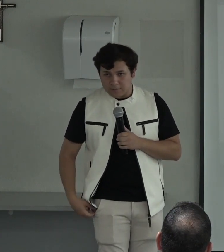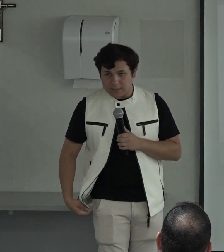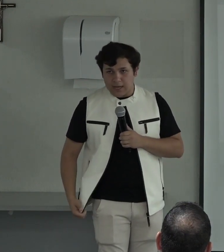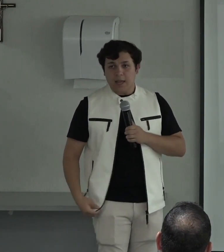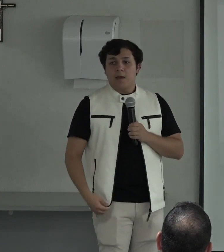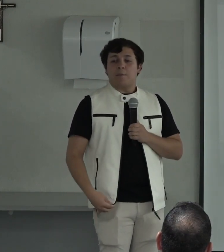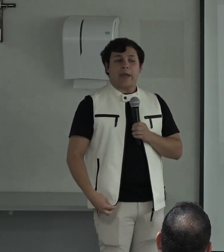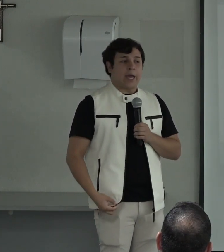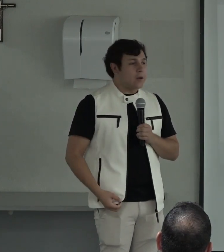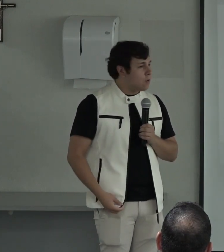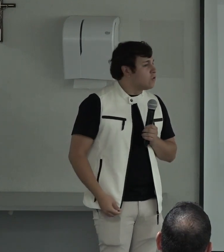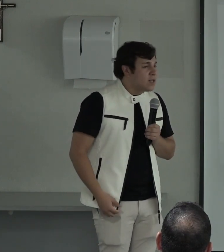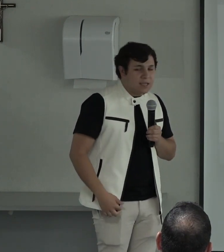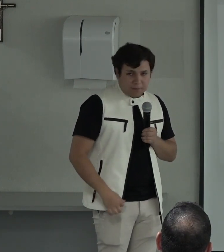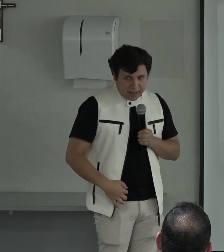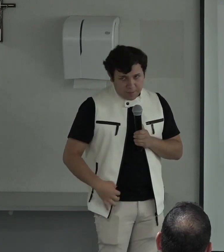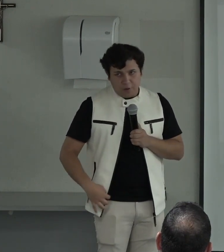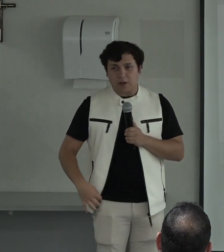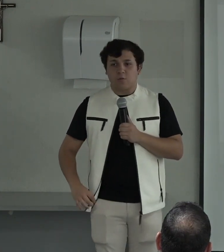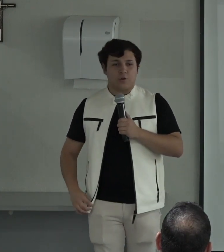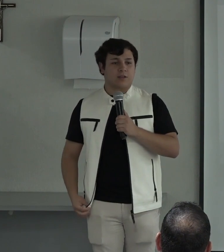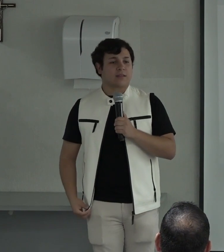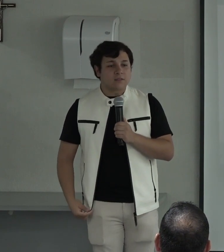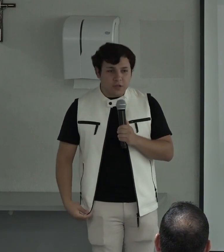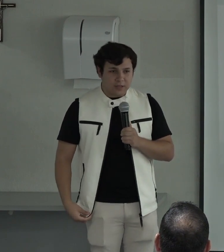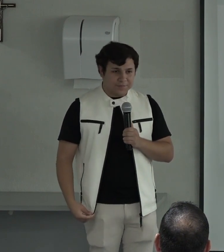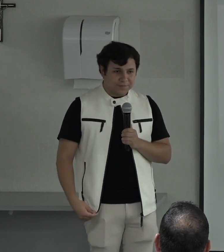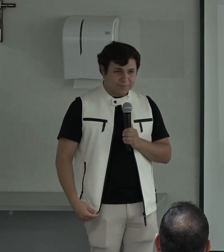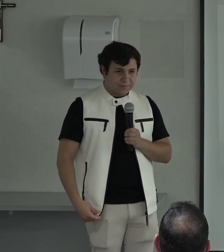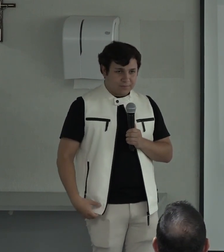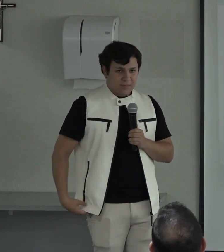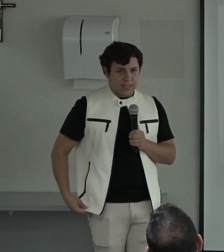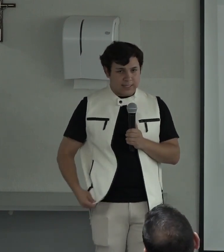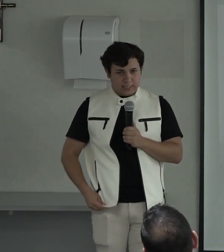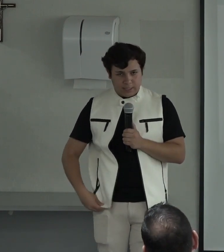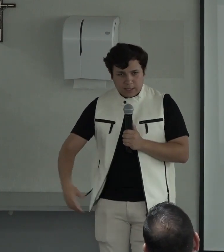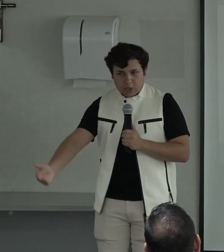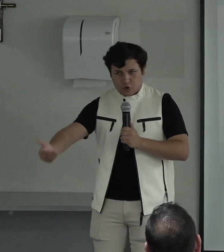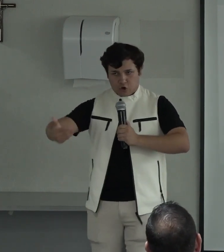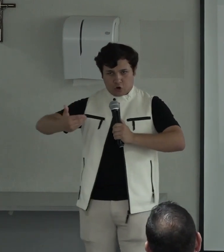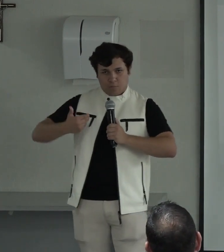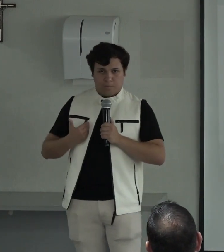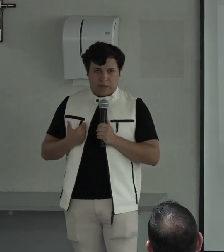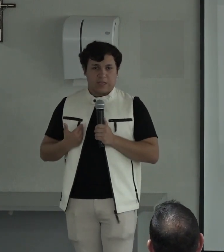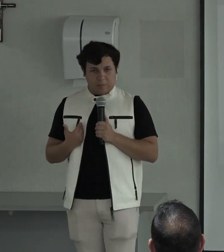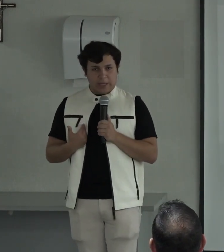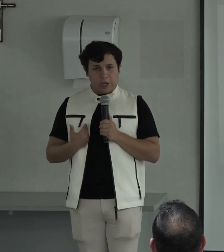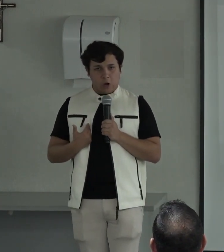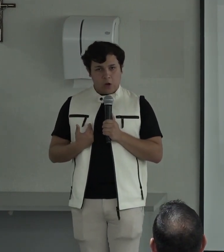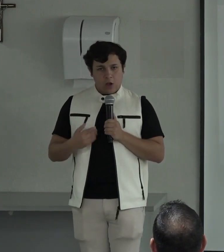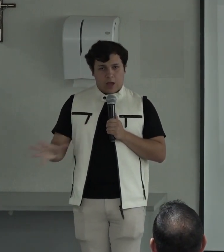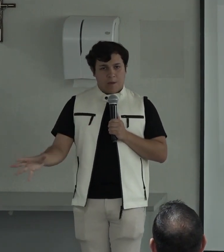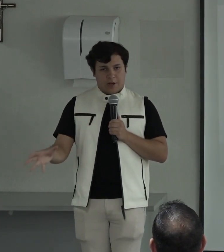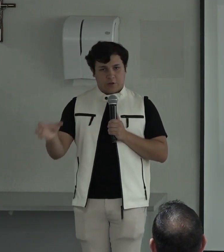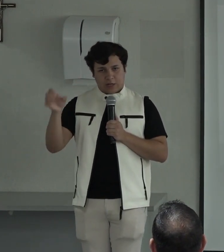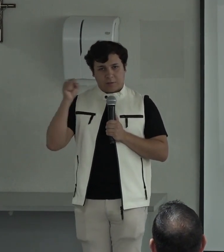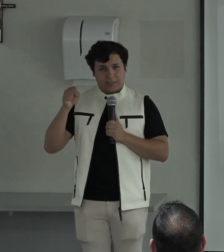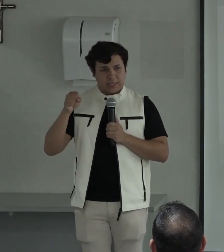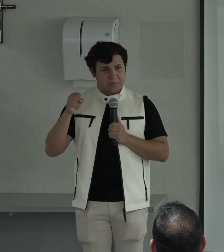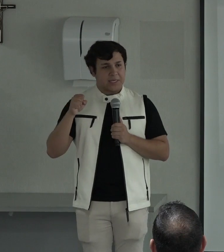universal, pero no es hablada por la comunidad sorda. Es decir, yo nací en México, aprendo lengua de señas